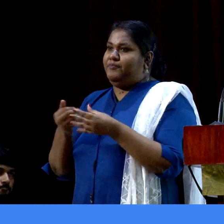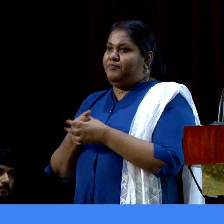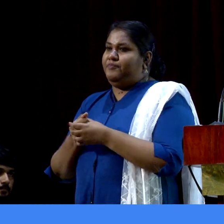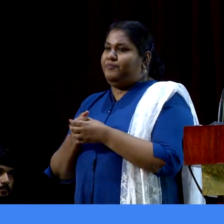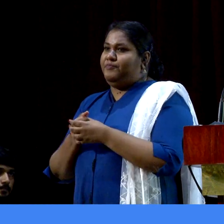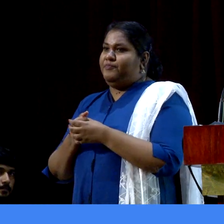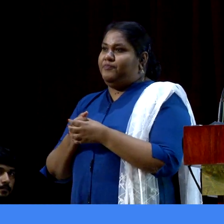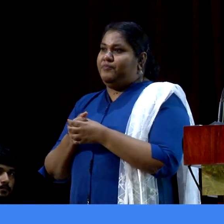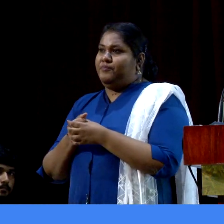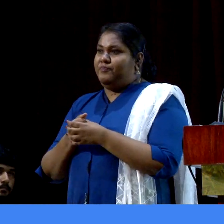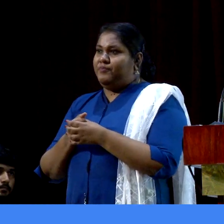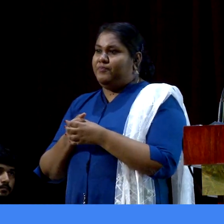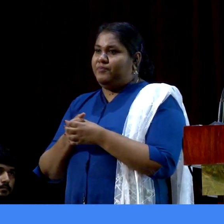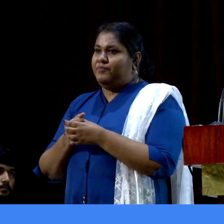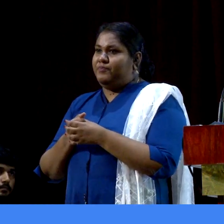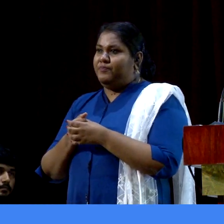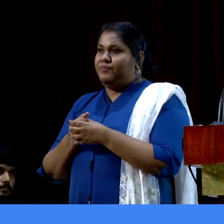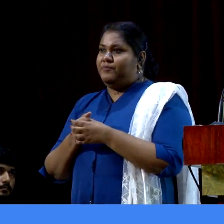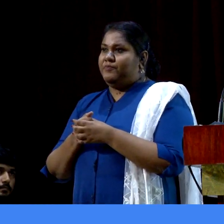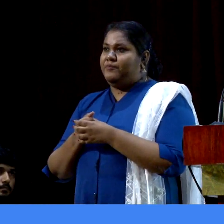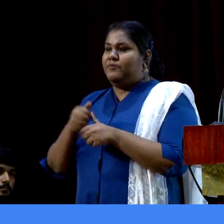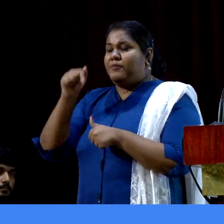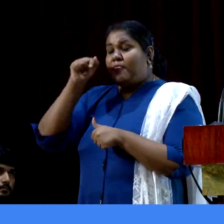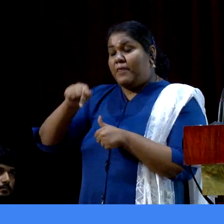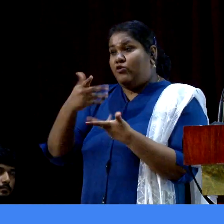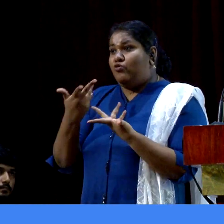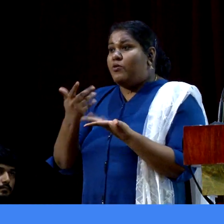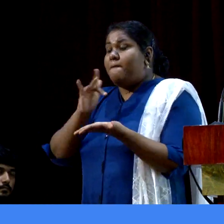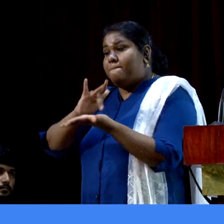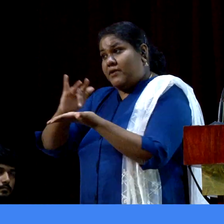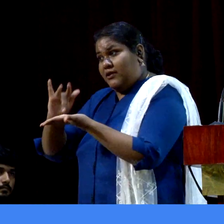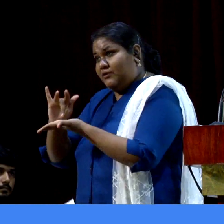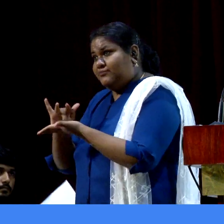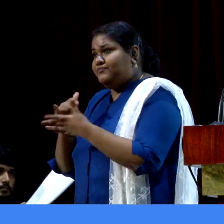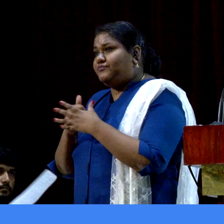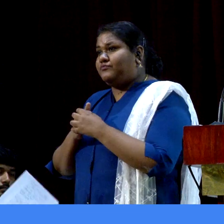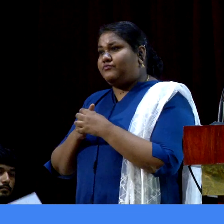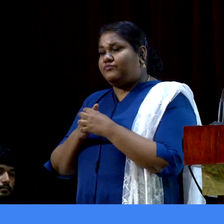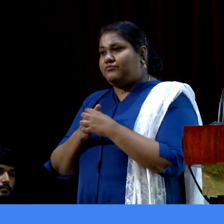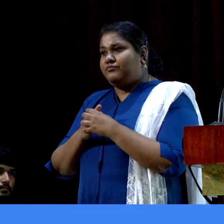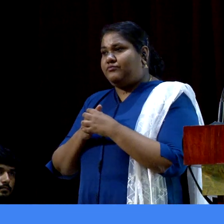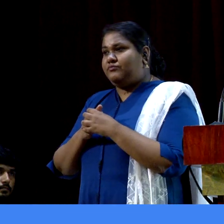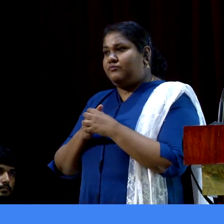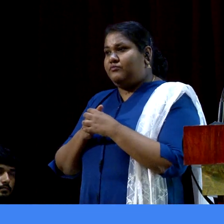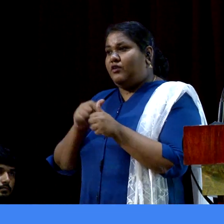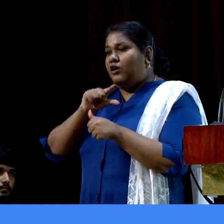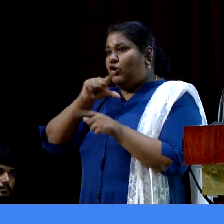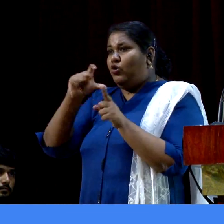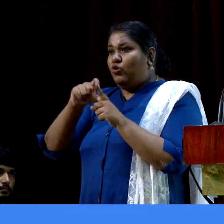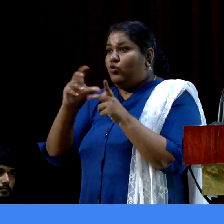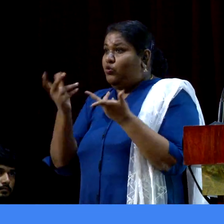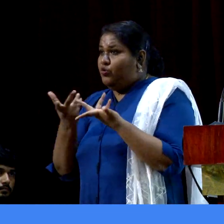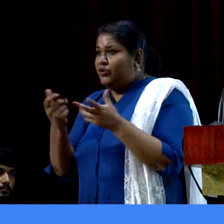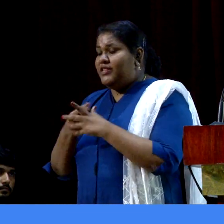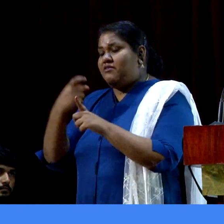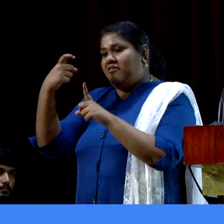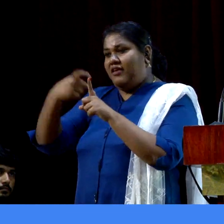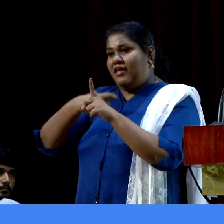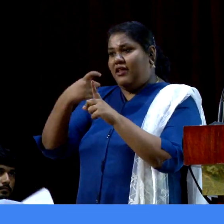இந்த அருமையான மாநாட்டினை அல்லது இந்த கருத்தரங்கை ஏற்பாடு செய்திருக்கக்கூடிய கேரள